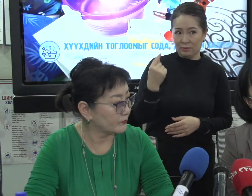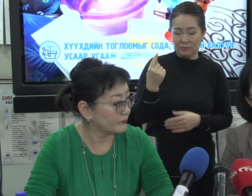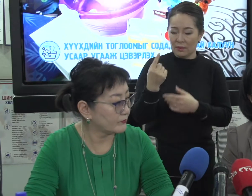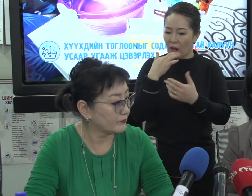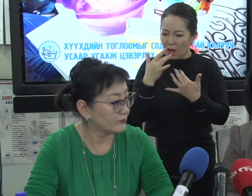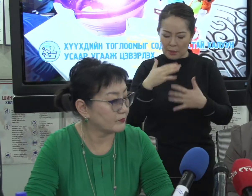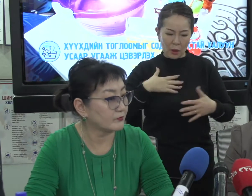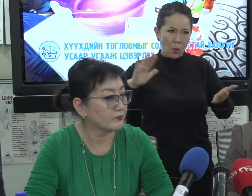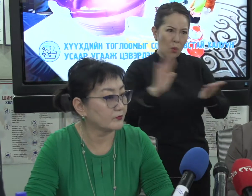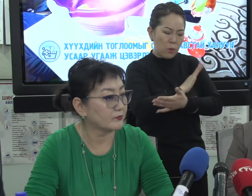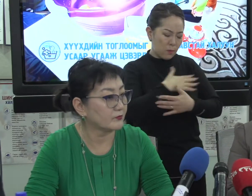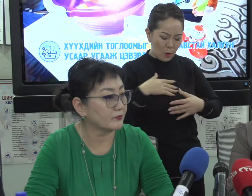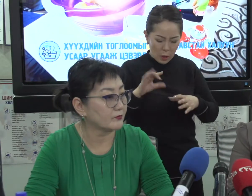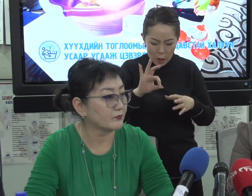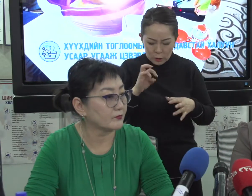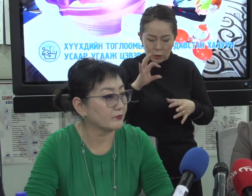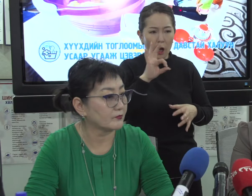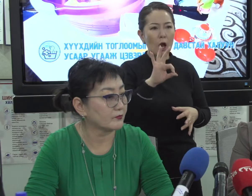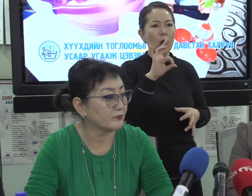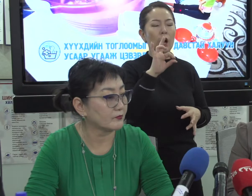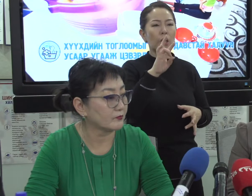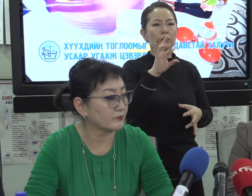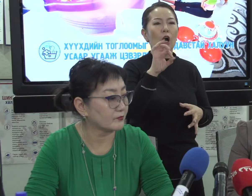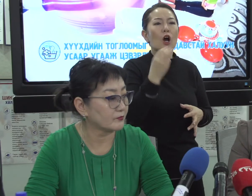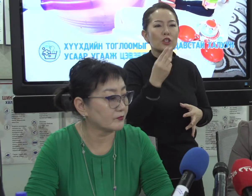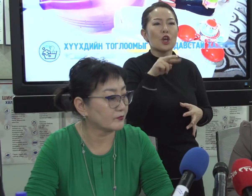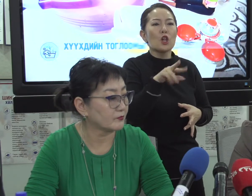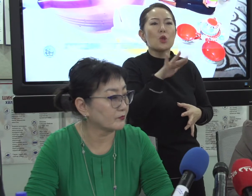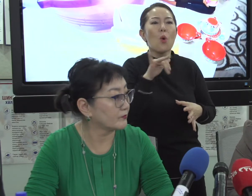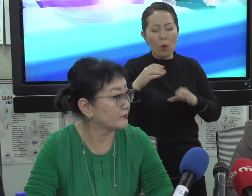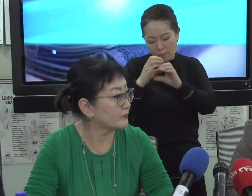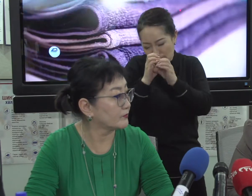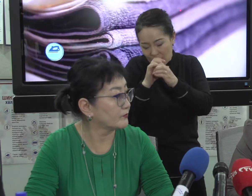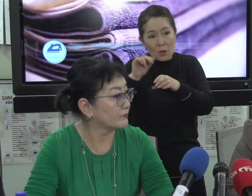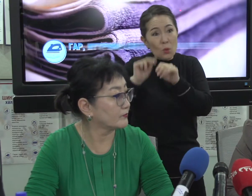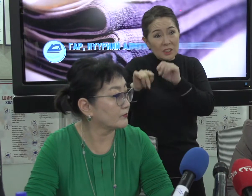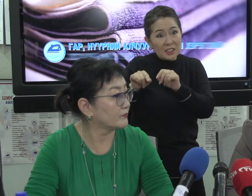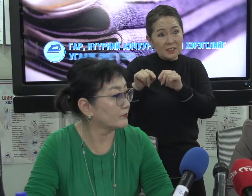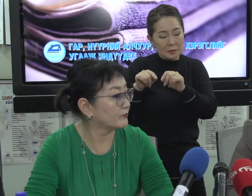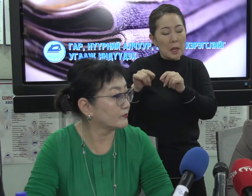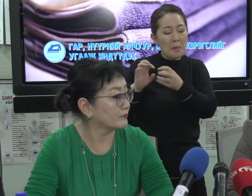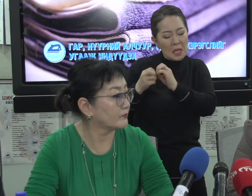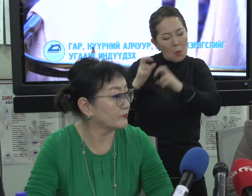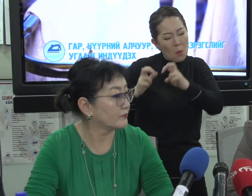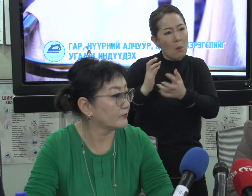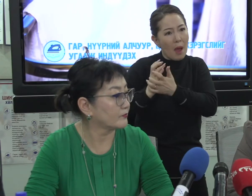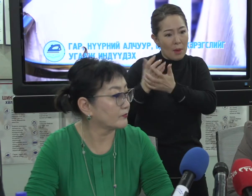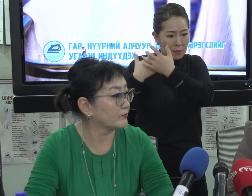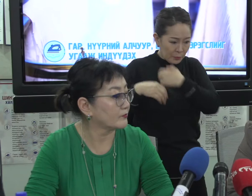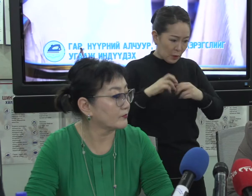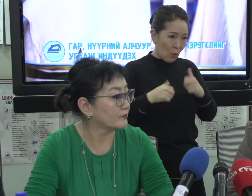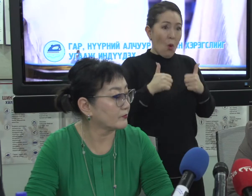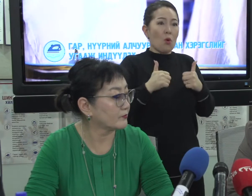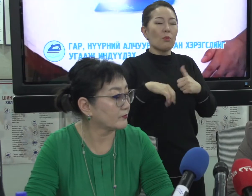онцлогуудыг хийж байгаа. Тэгээд тэр онцлогуураараа бол бас ингээд дэлхийн бусад орнуудад бол онцлогуураар бас